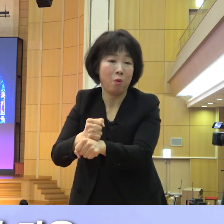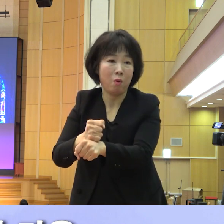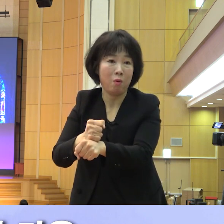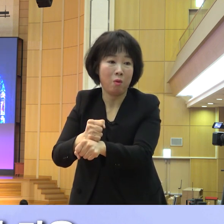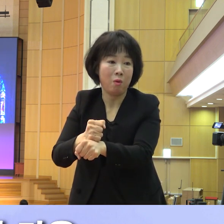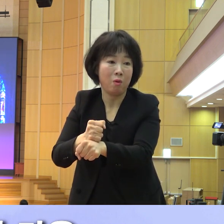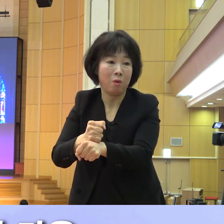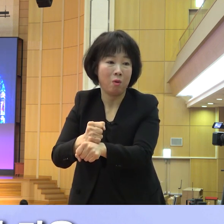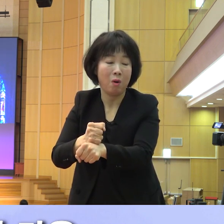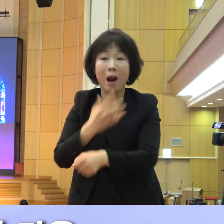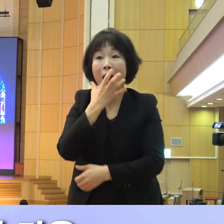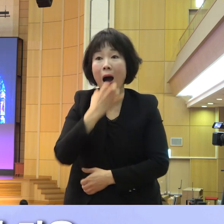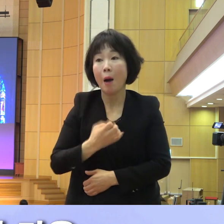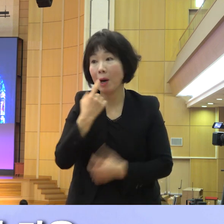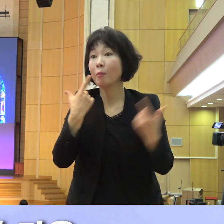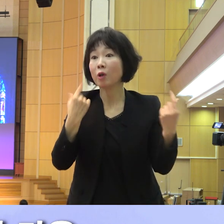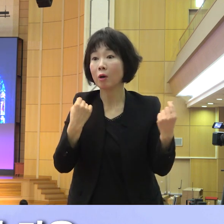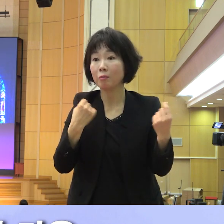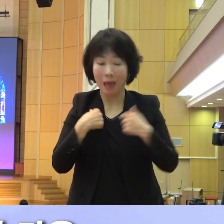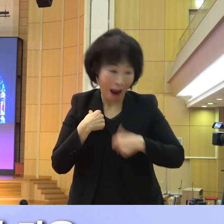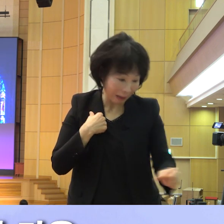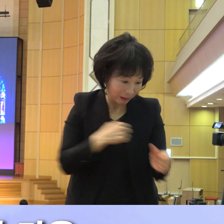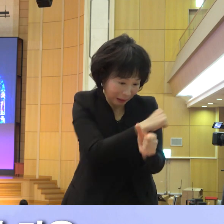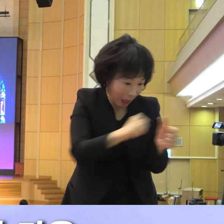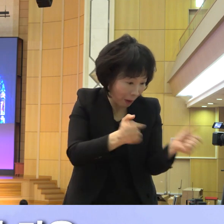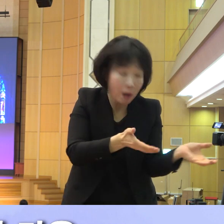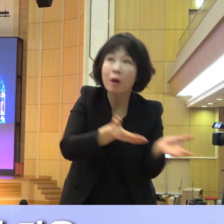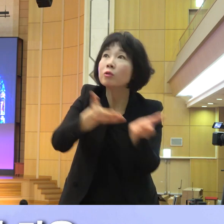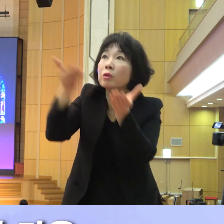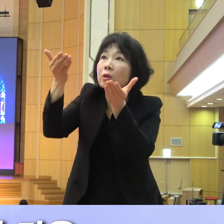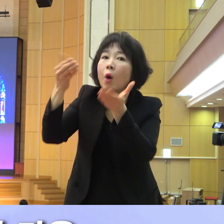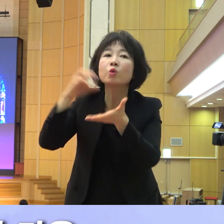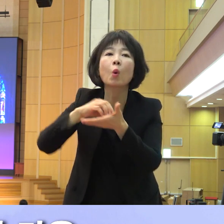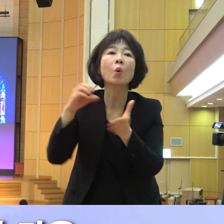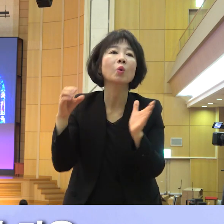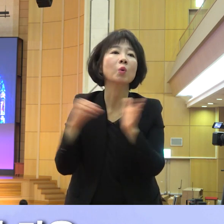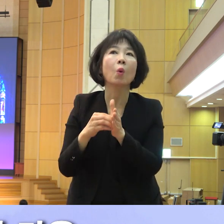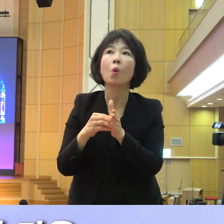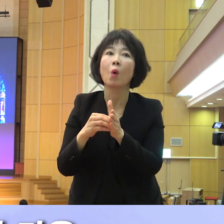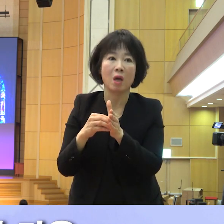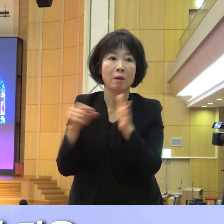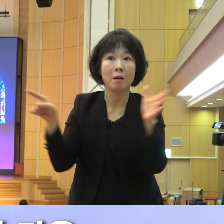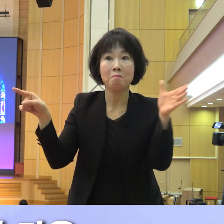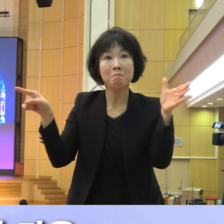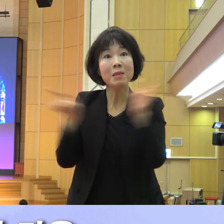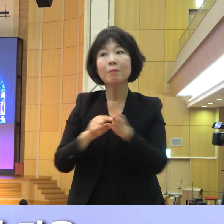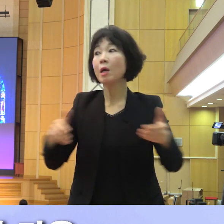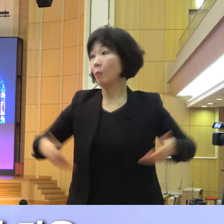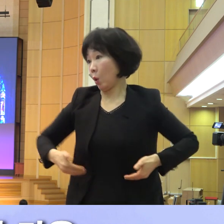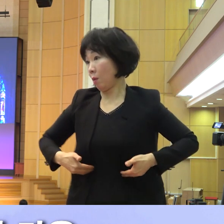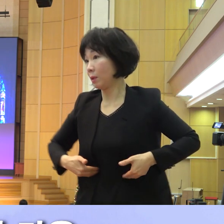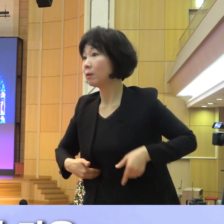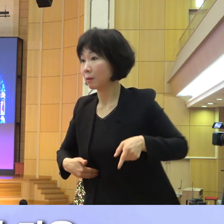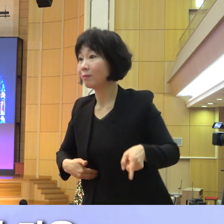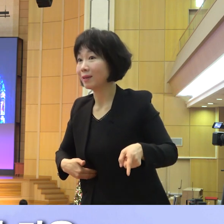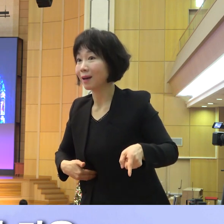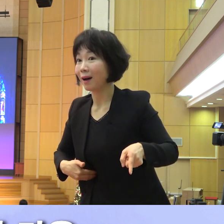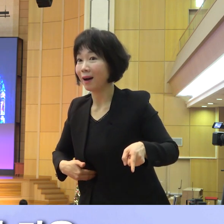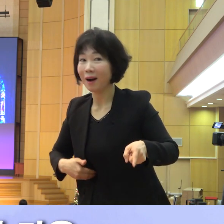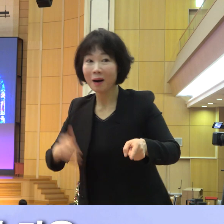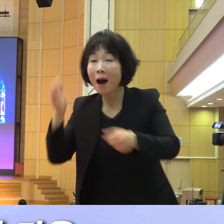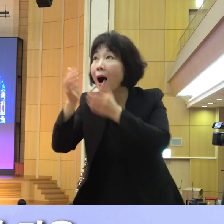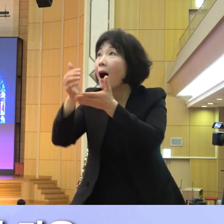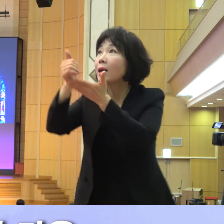수 있을 정도가 됐을 때 이제서야 내가 나를 경외한 줄 아노라. 이렇게 하나님께